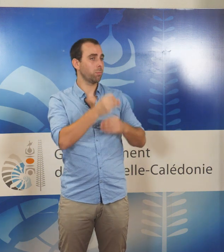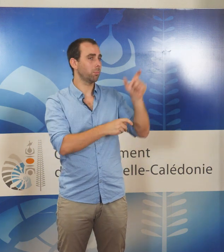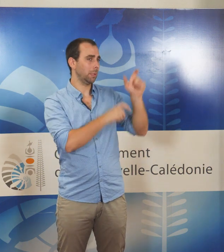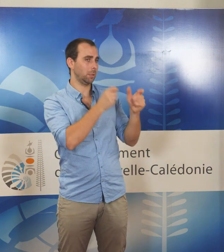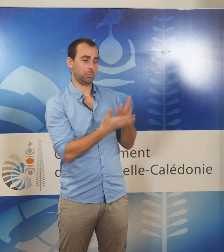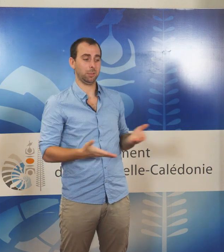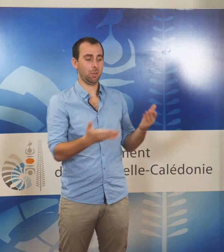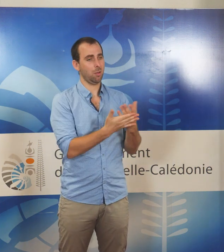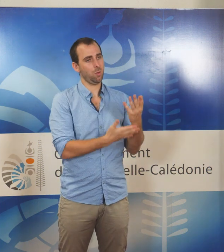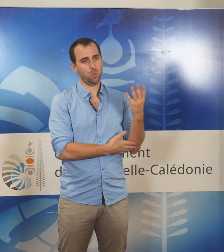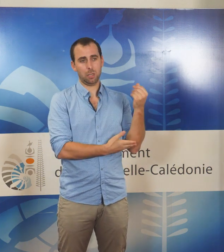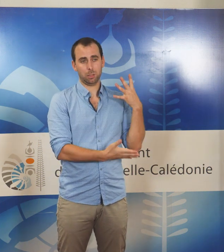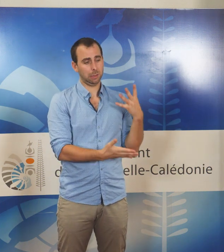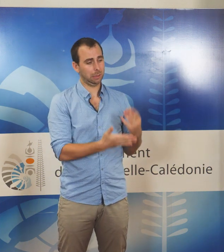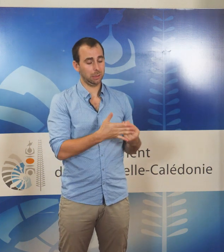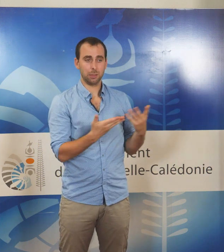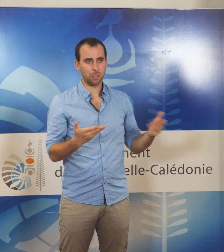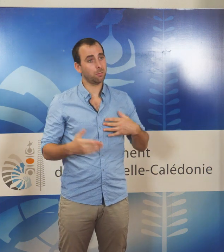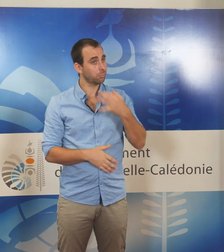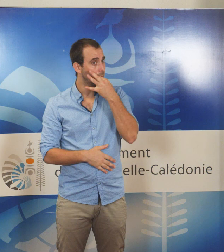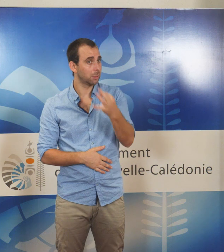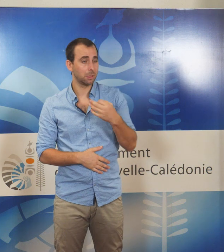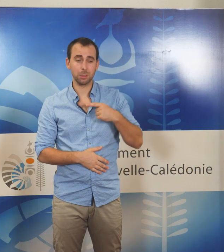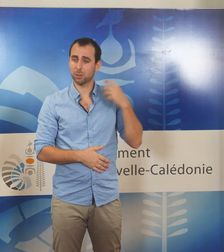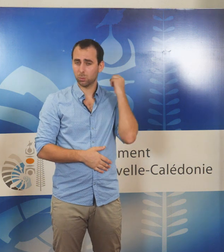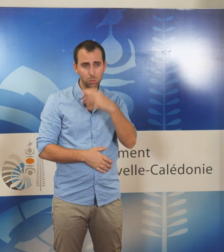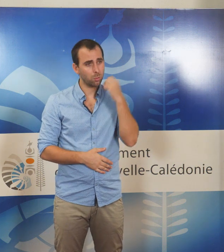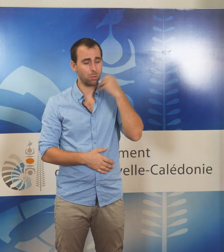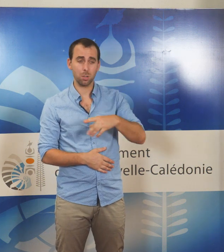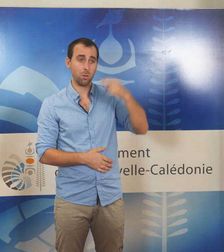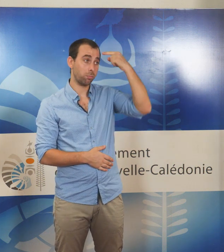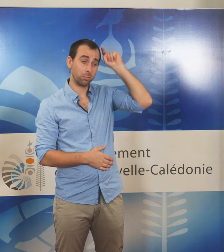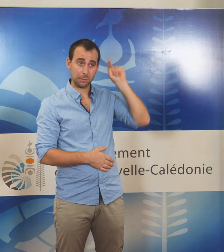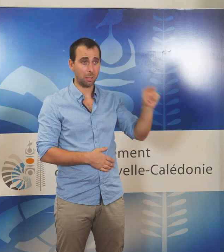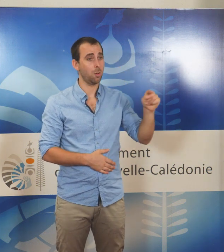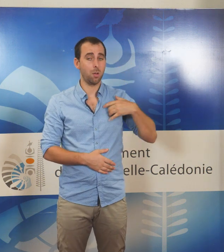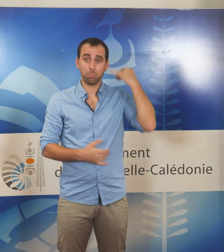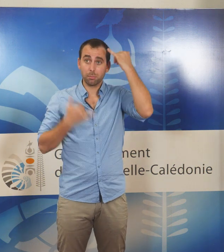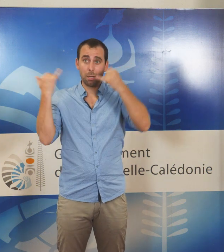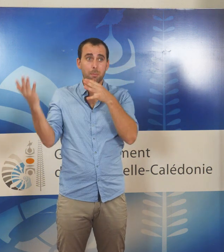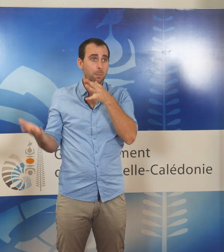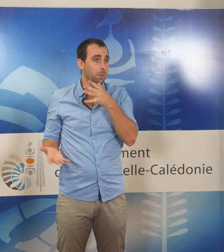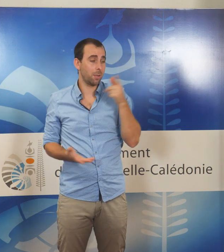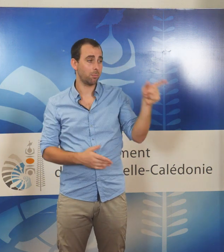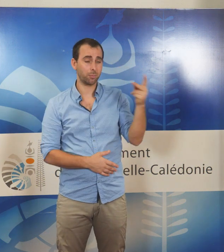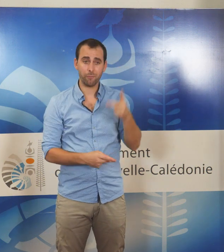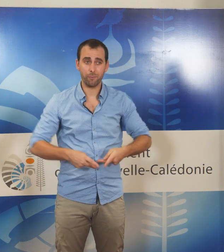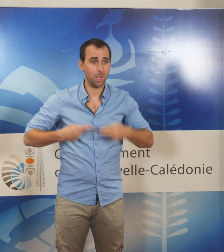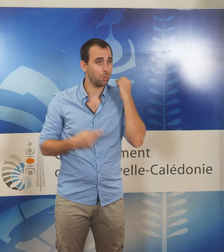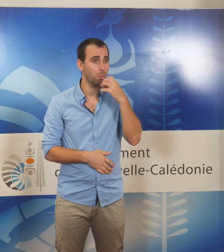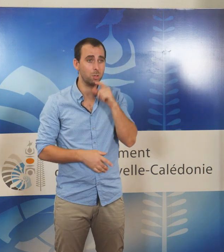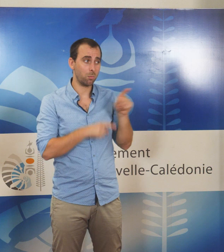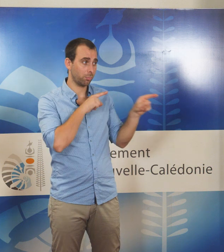vous le dis, nous avons une pensée pour eux chaque jour. Enfin, on n'imagine pas, je pense, ce qui est le quotidien de ces personnes